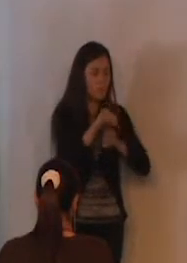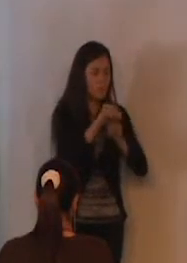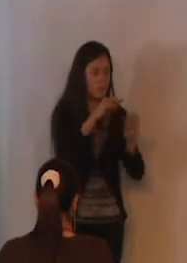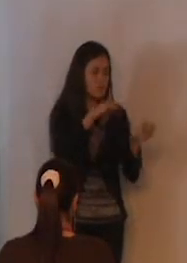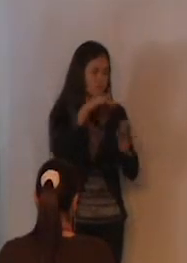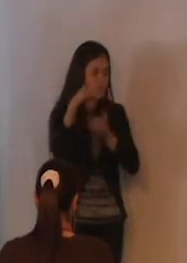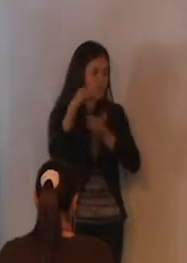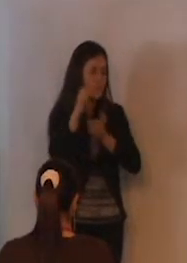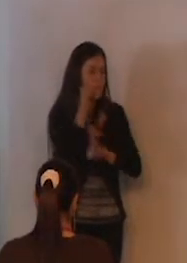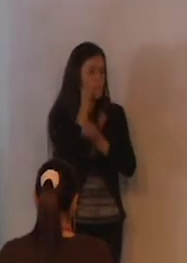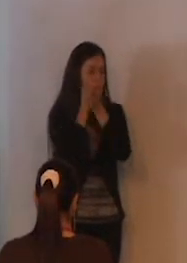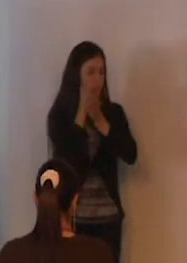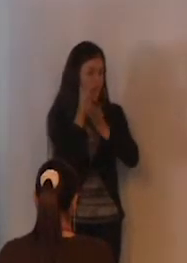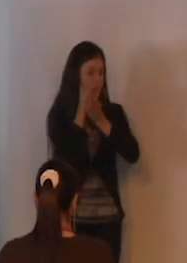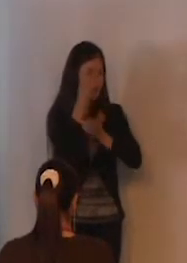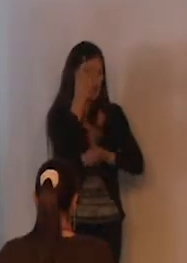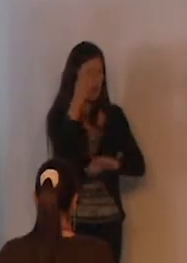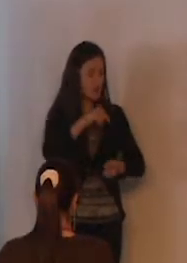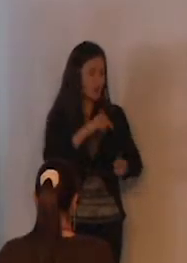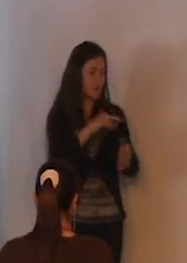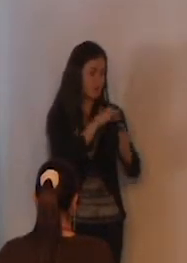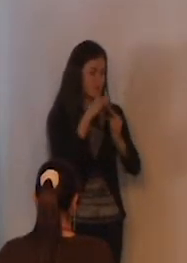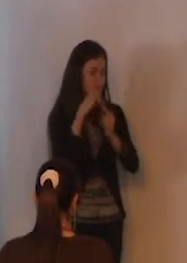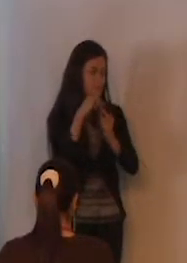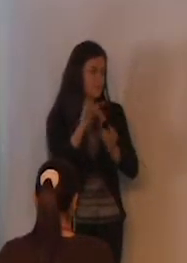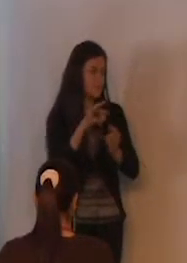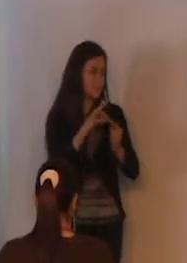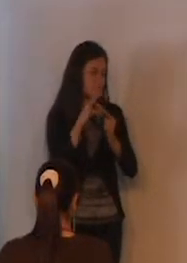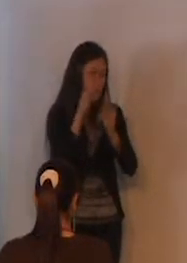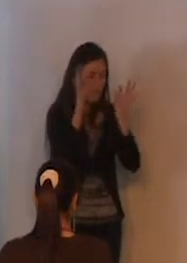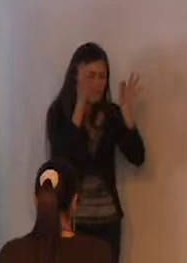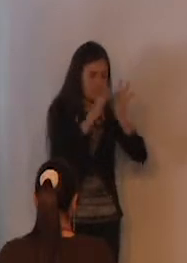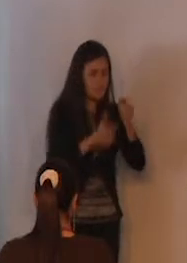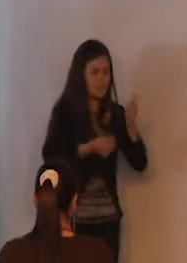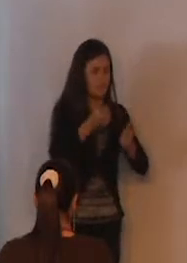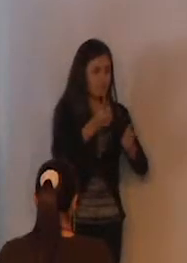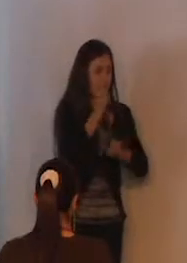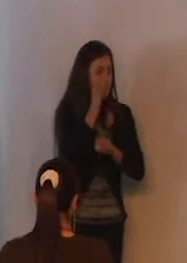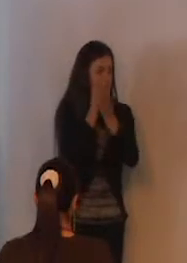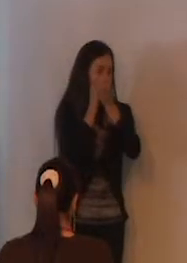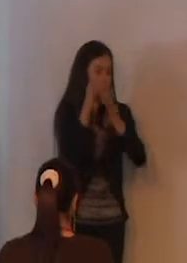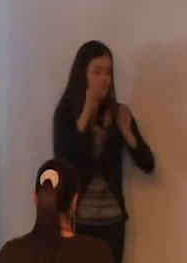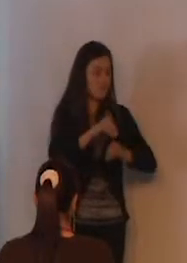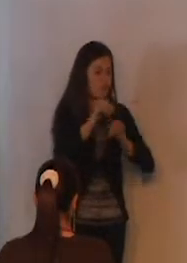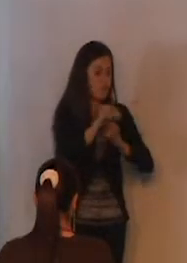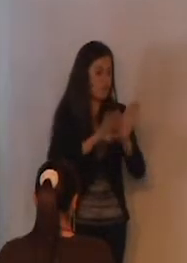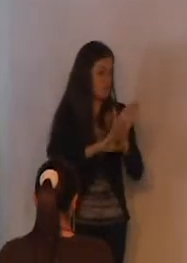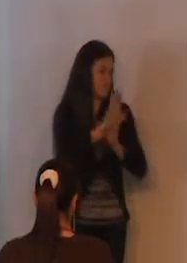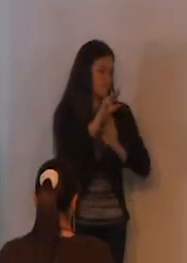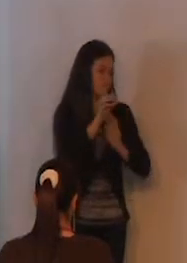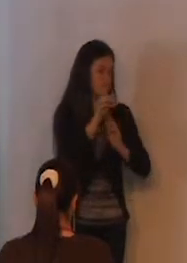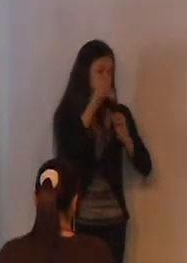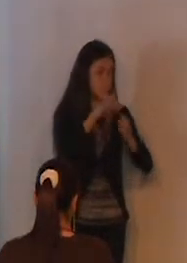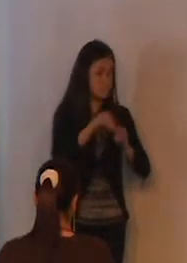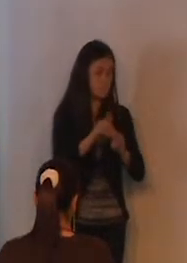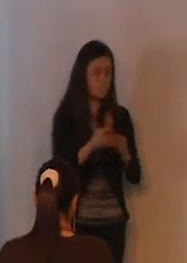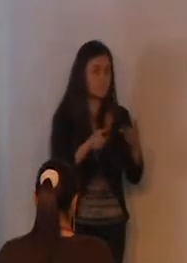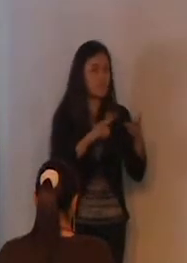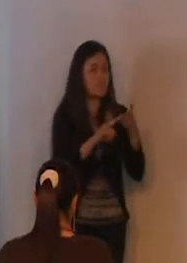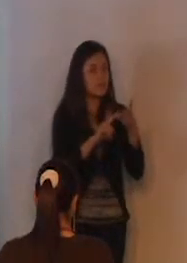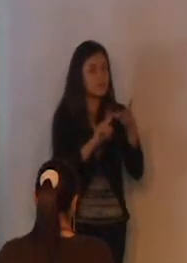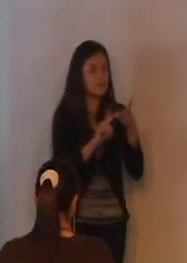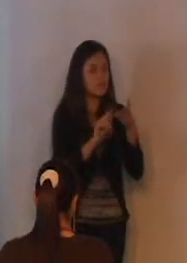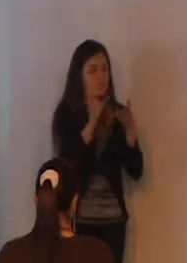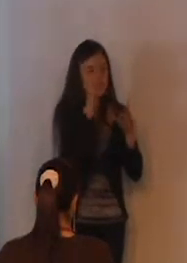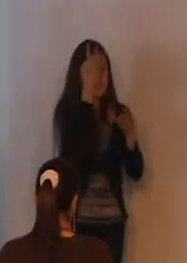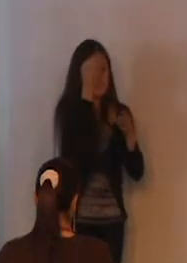formación educativa y pedagógica, pues porque la especialización está centrada en ese ámbito educativo. Y